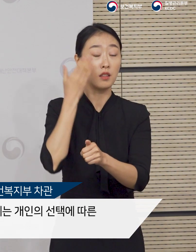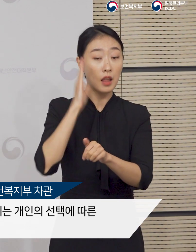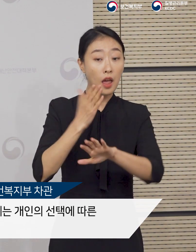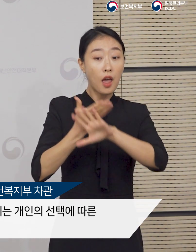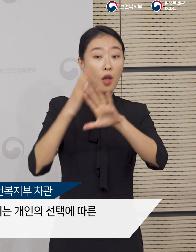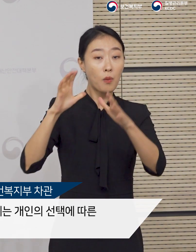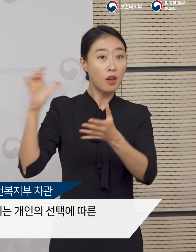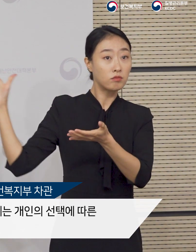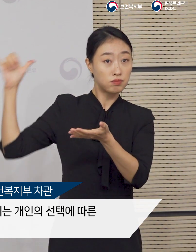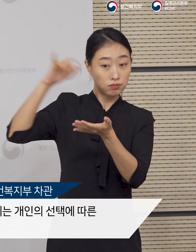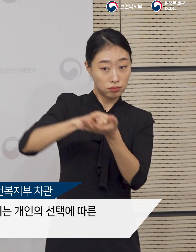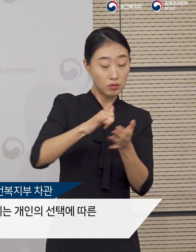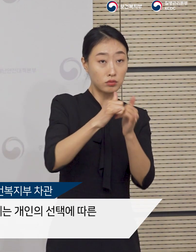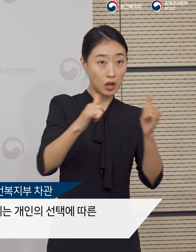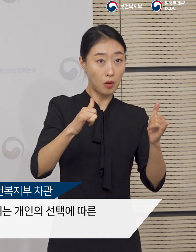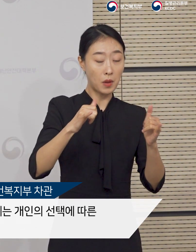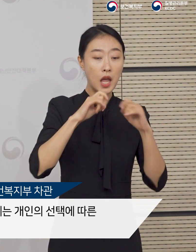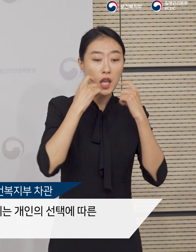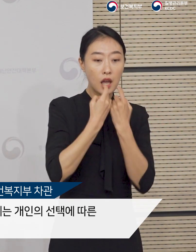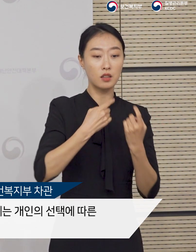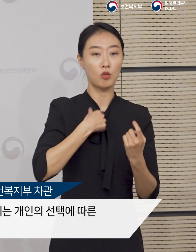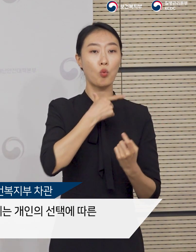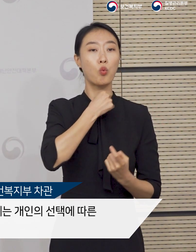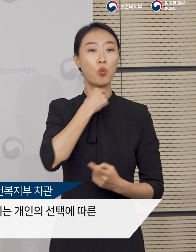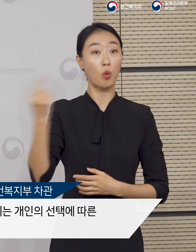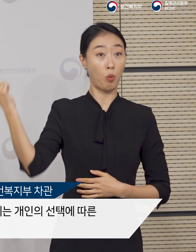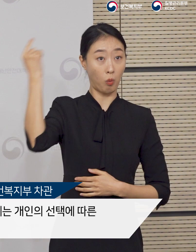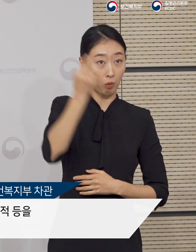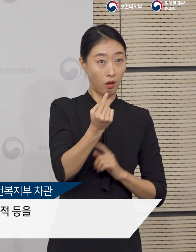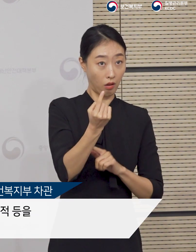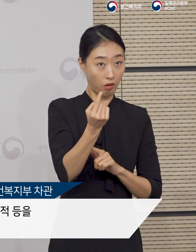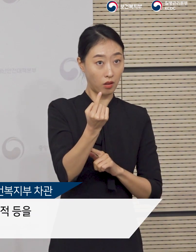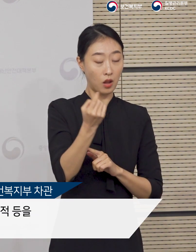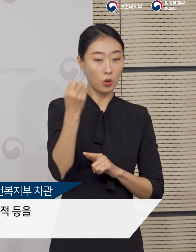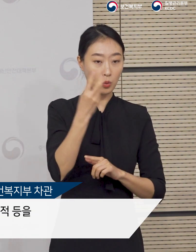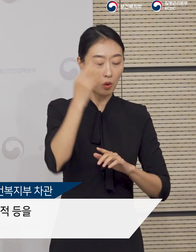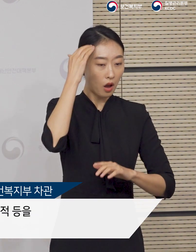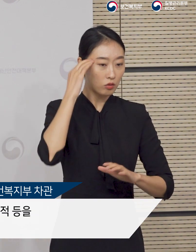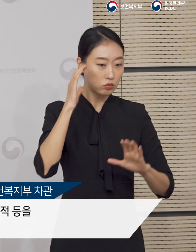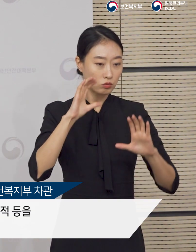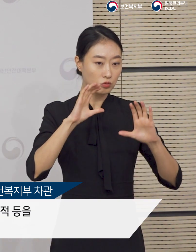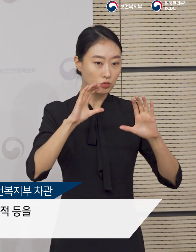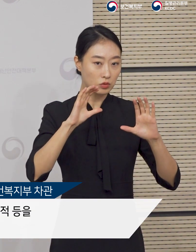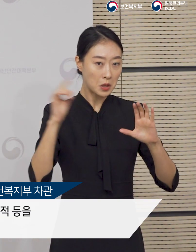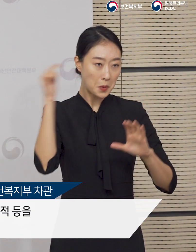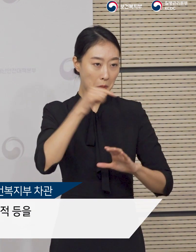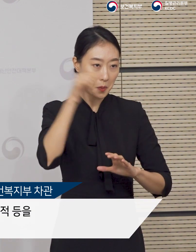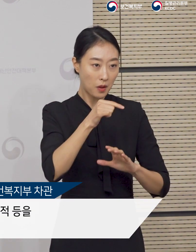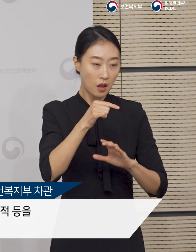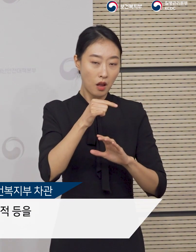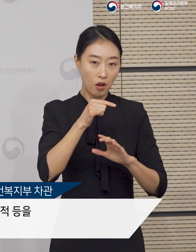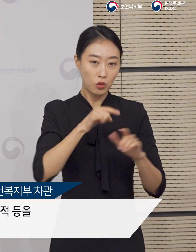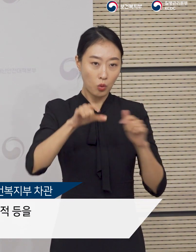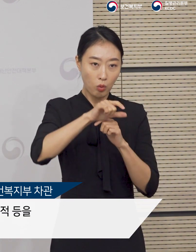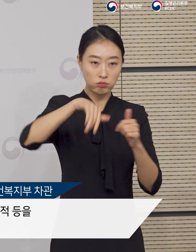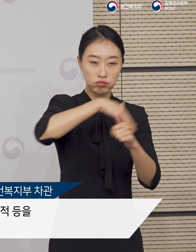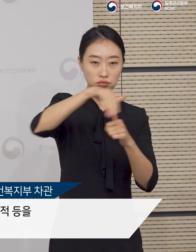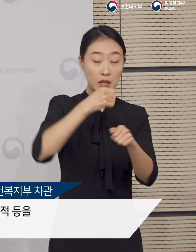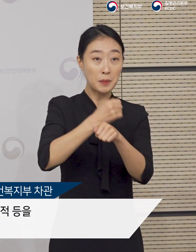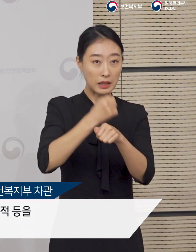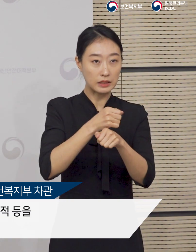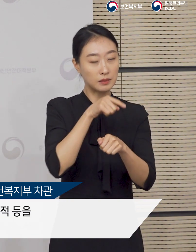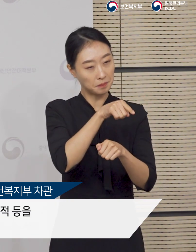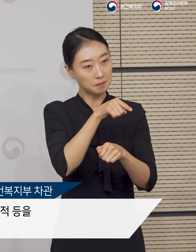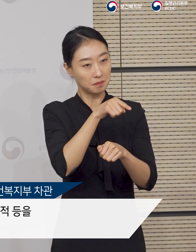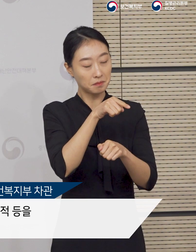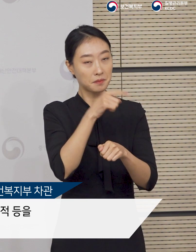입국자의 경우에는 개인의 선택에 따른 입국이라는 점과 국내 입국을 유도하는 부작용이 있을 수 있다는 지적 등을